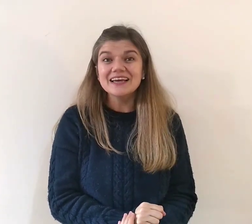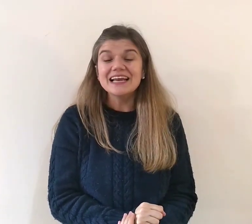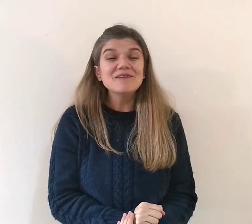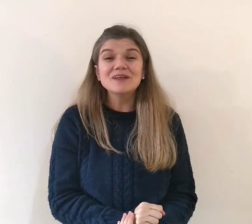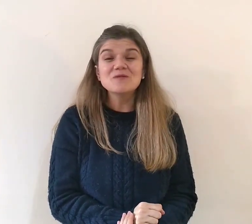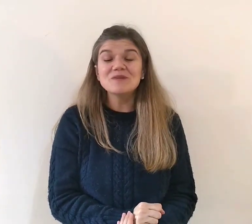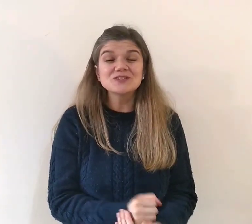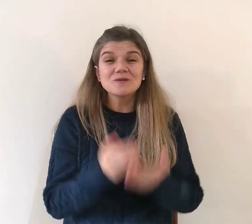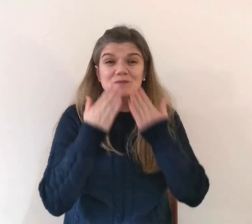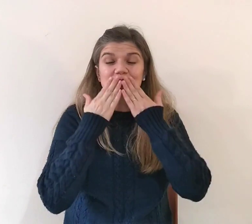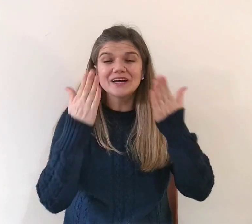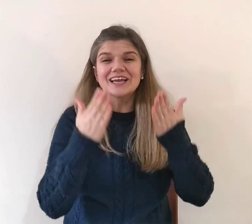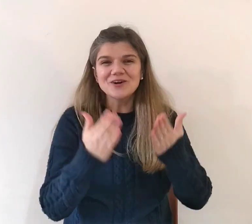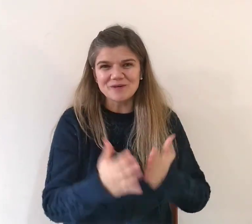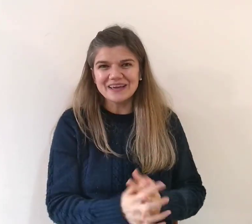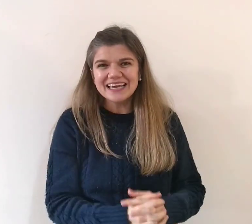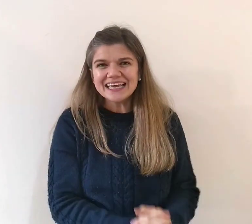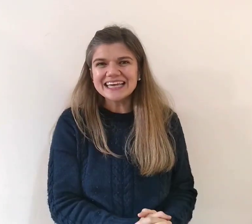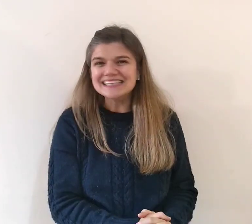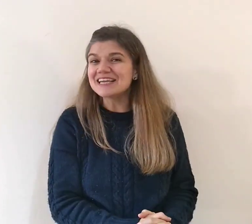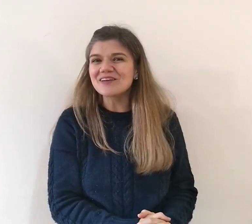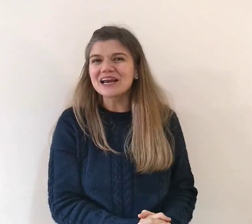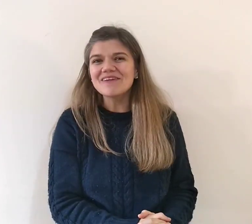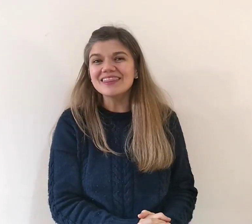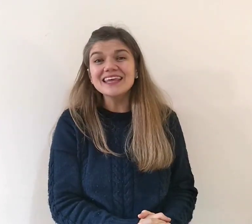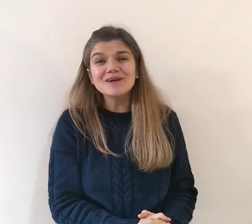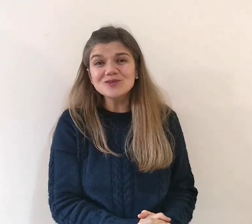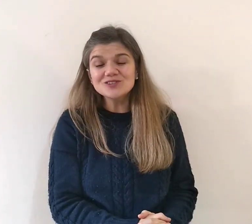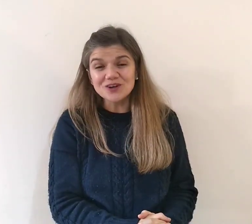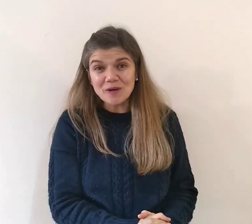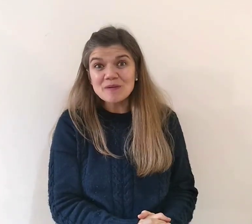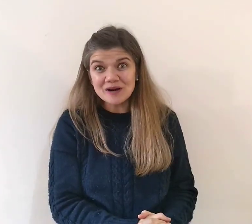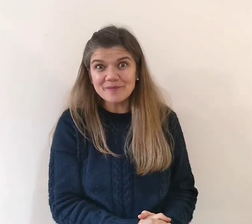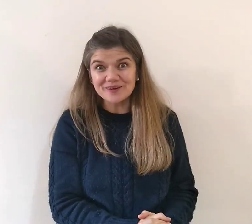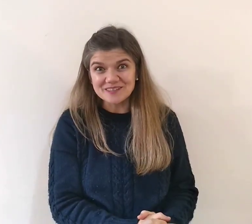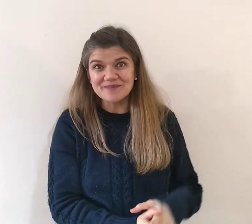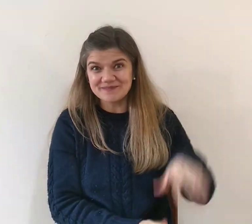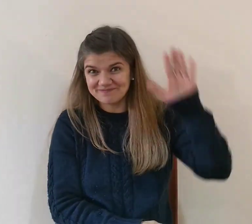Les mando un beso enorme y que el Señor les bendiga mucho. Nos vemos la próxima.